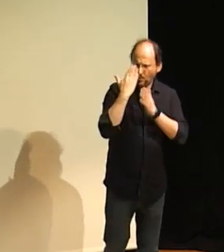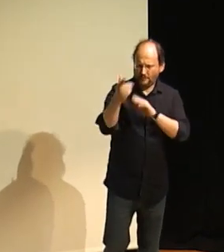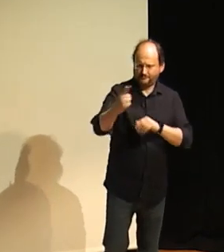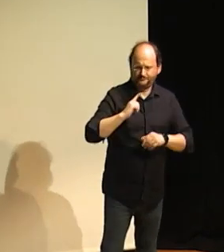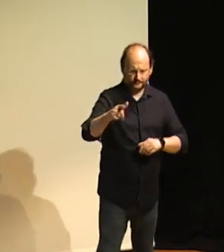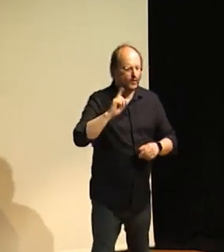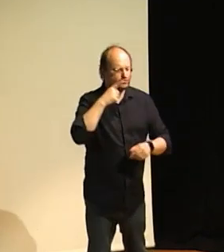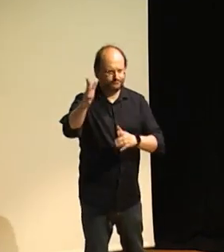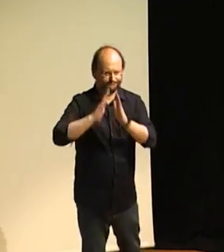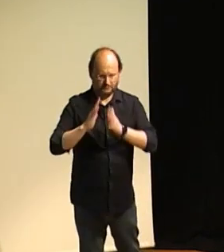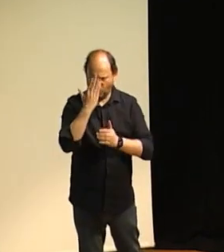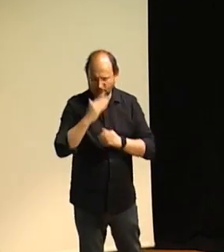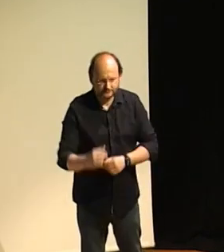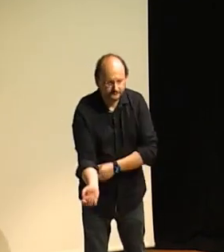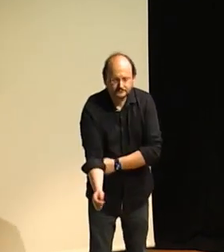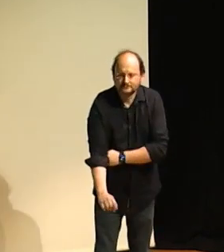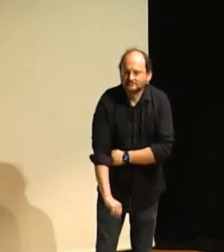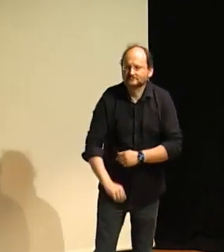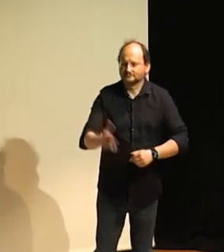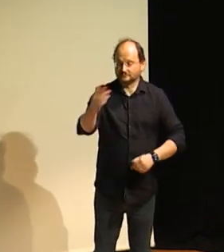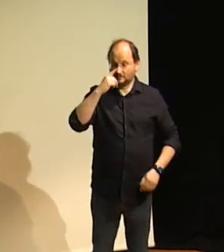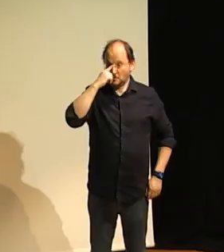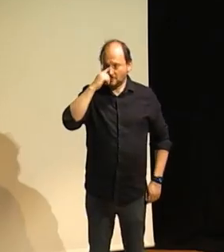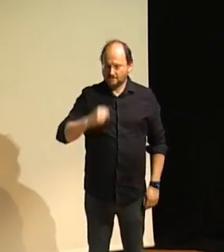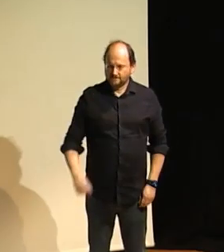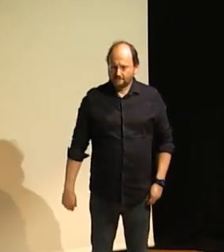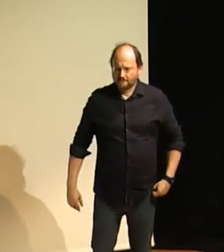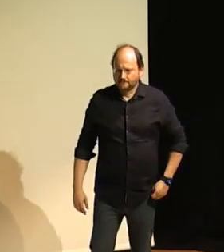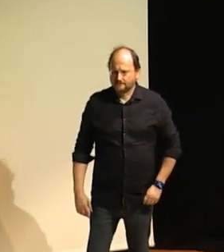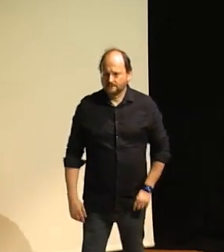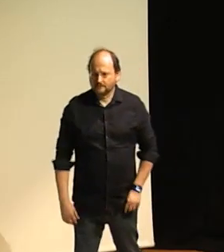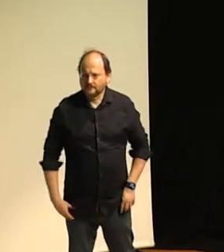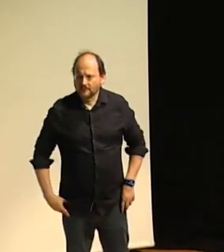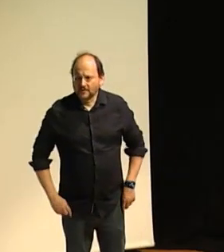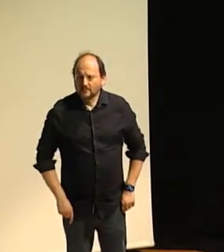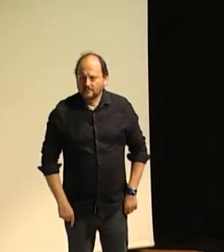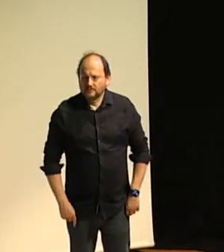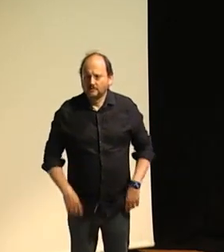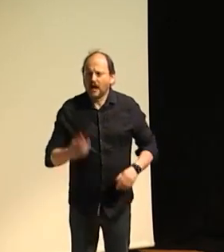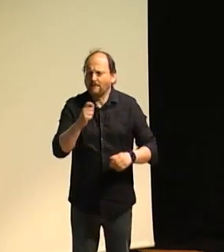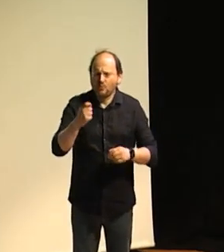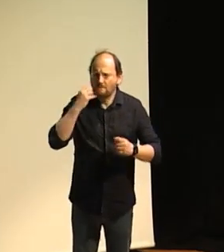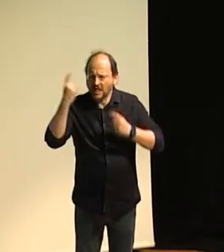Je peux faire miroir, si vous voulez, par rapport à une question qui est posée par une personne sourde. Je vais reprendre la question pour y